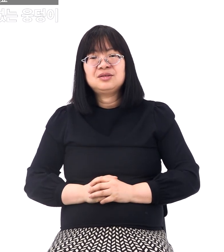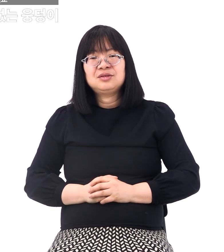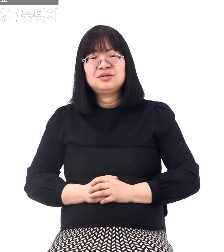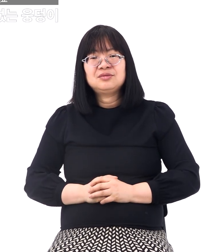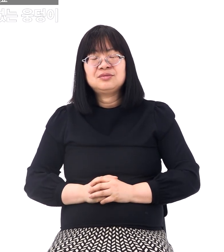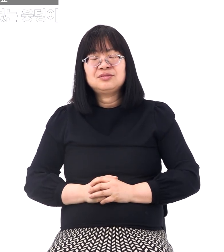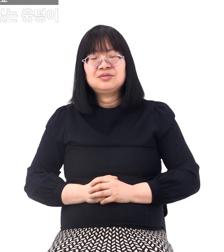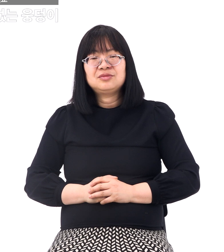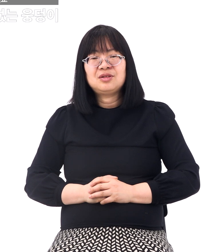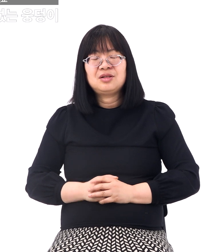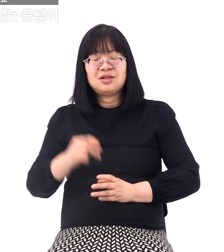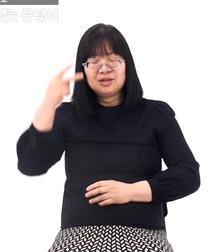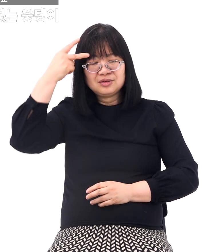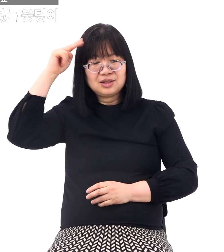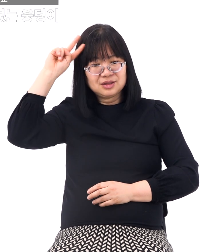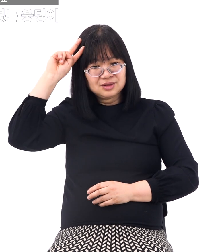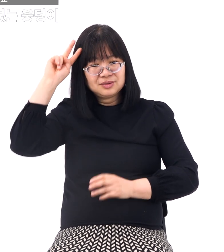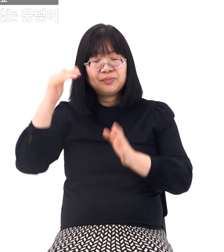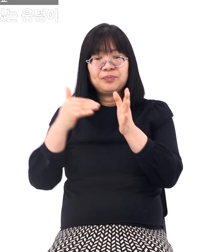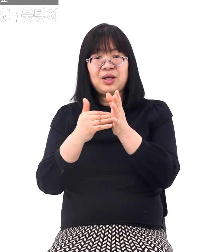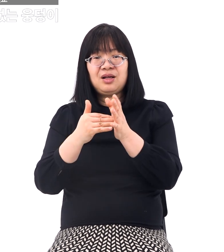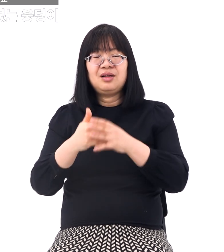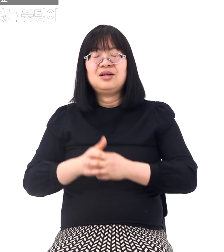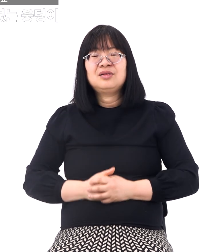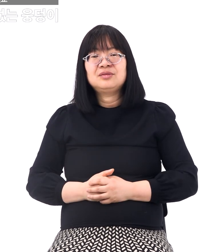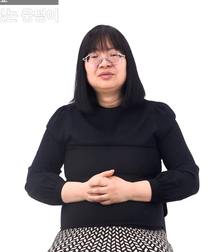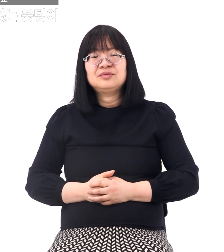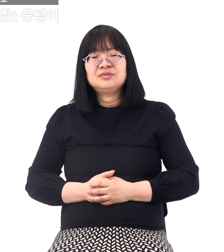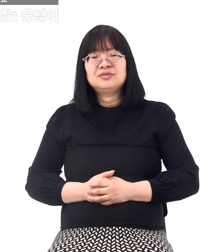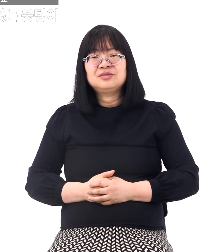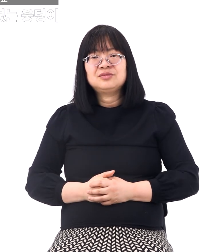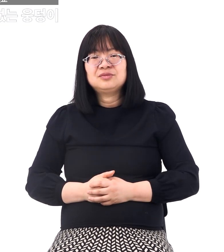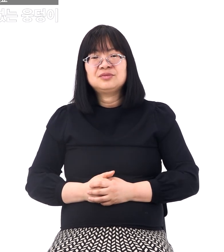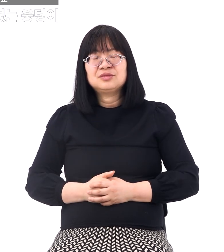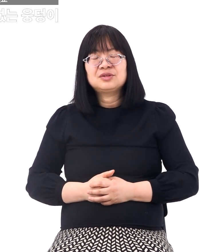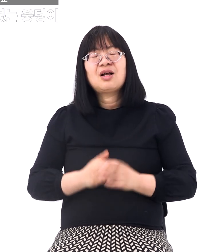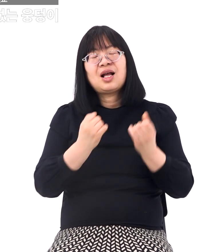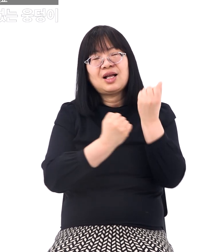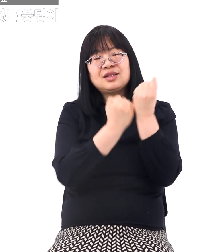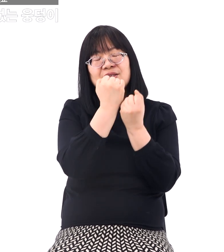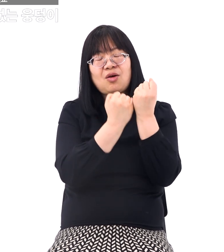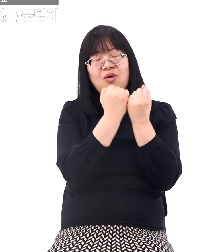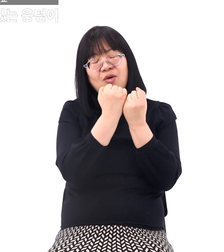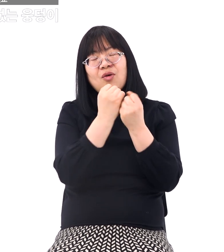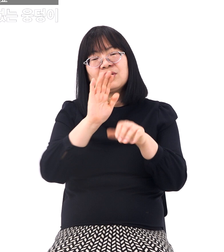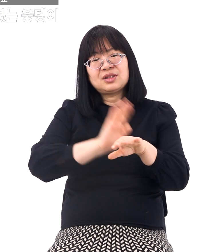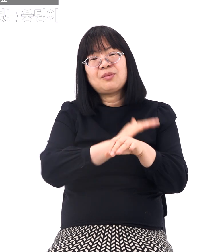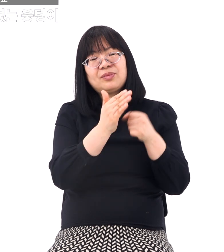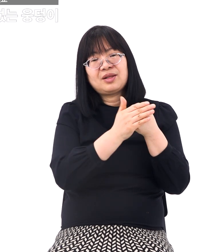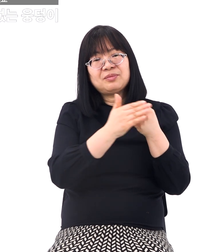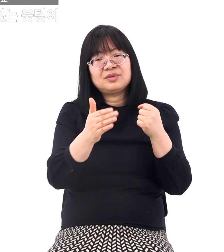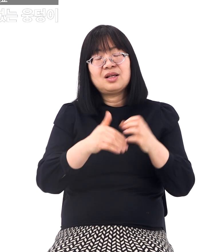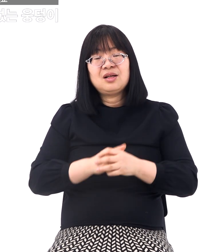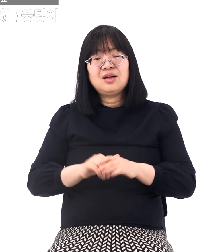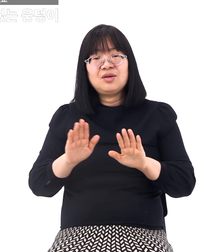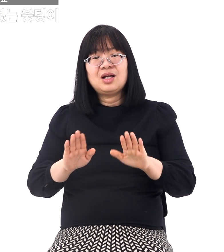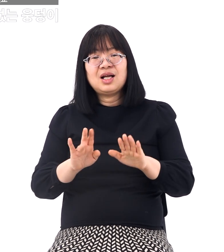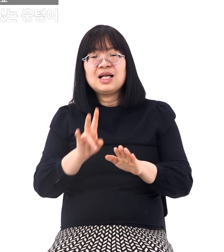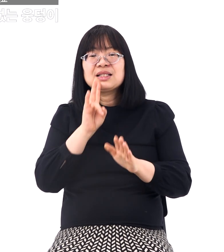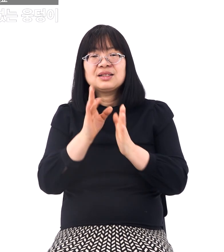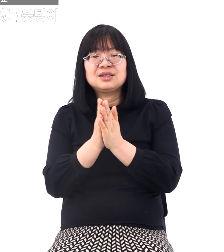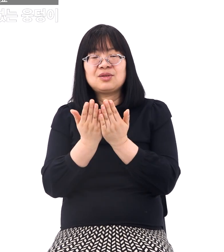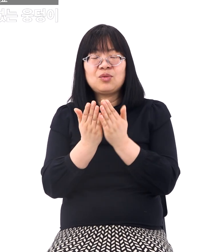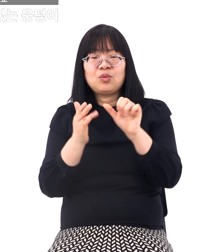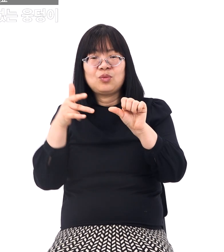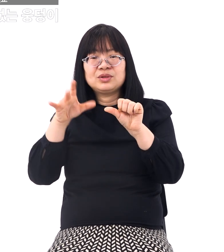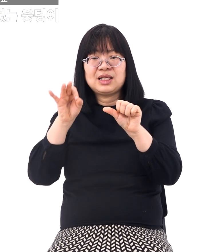착시 현상을 일으켰죠. 그건 해석에서 무너진 겁니다. 여러분 계시록 5장에